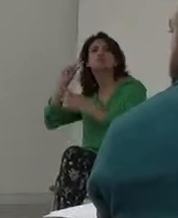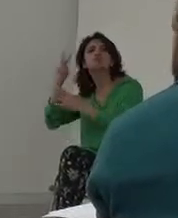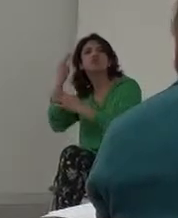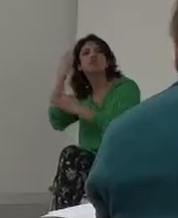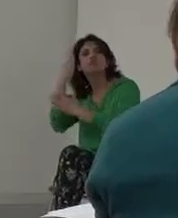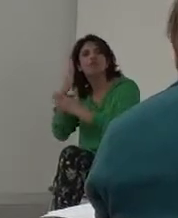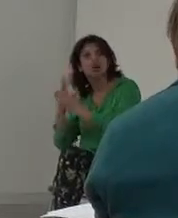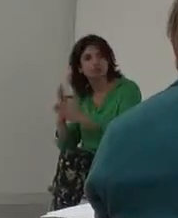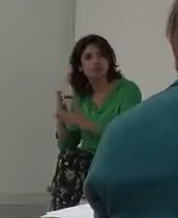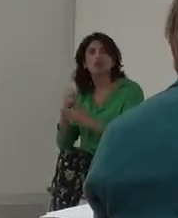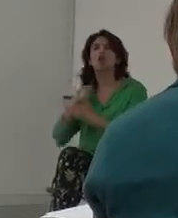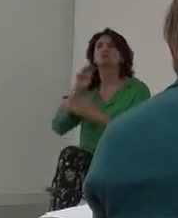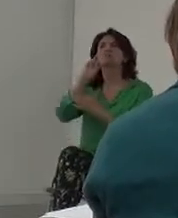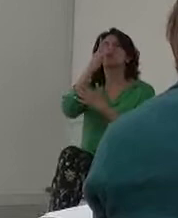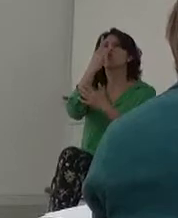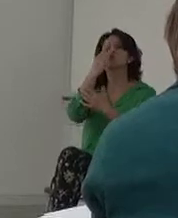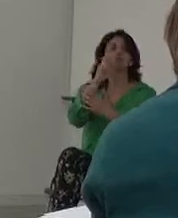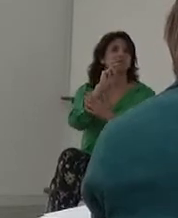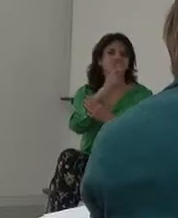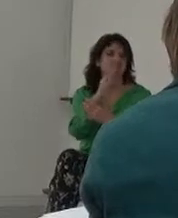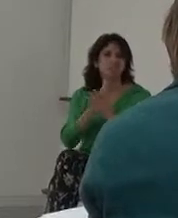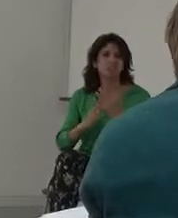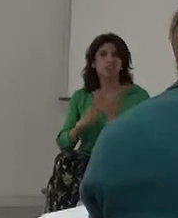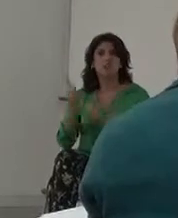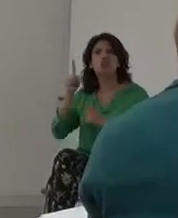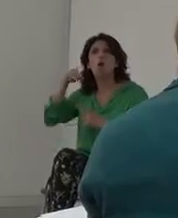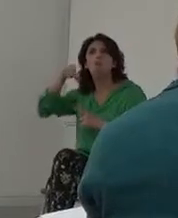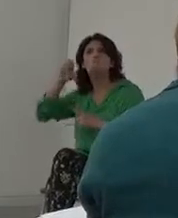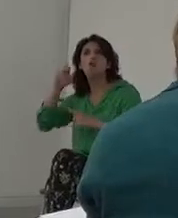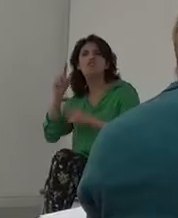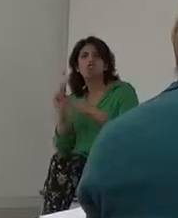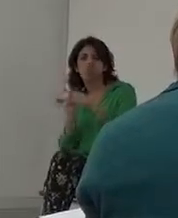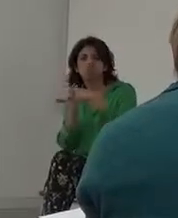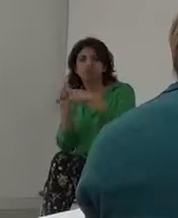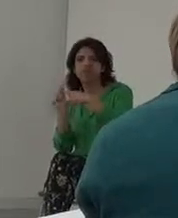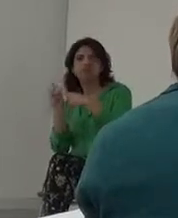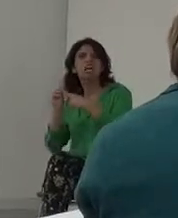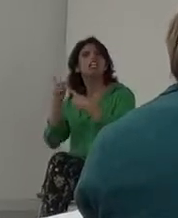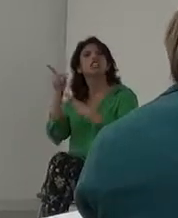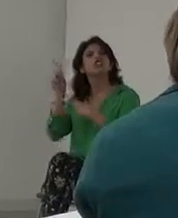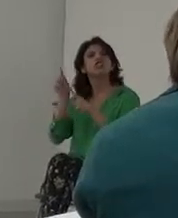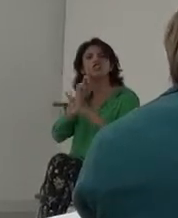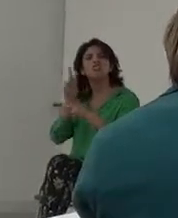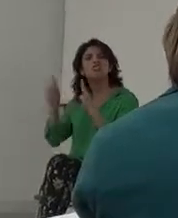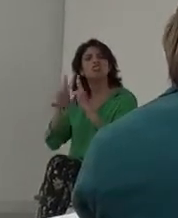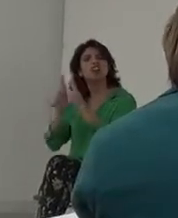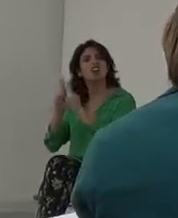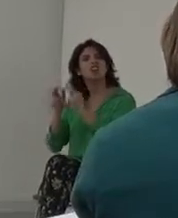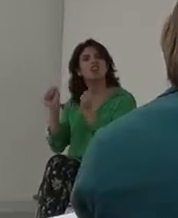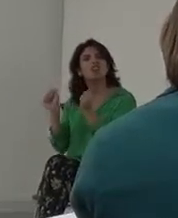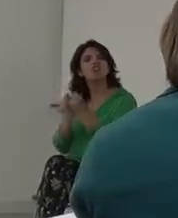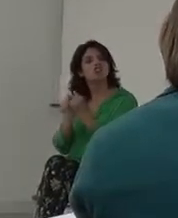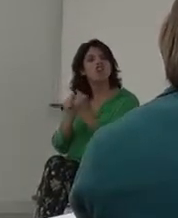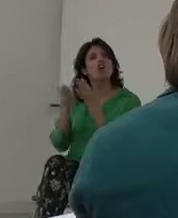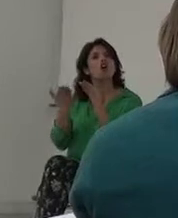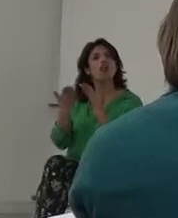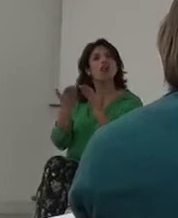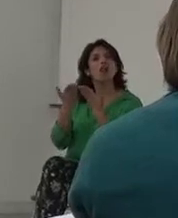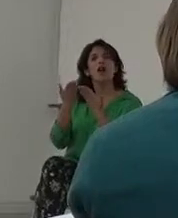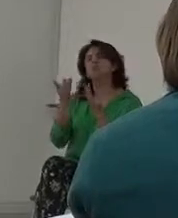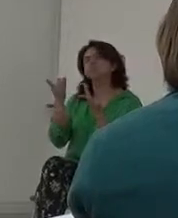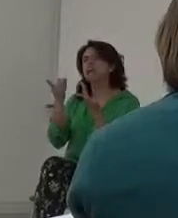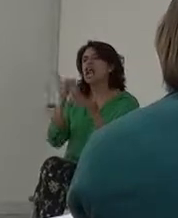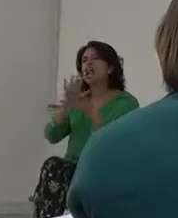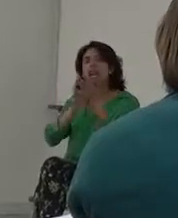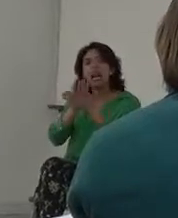verbal de verbos irregulares, porque es algo, digamos, que tiene que ver con el desarrollo. ¿Sucede eso mismo en el lenguaje de señas y podría